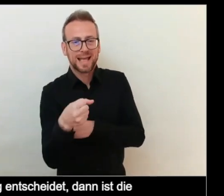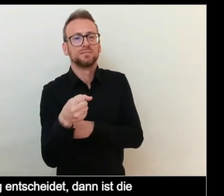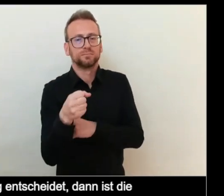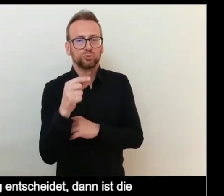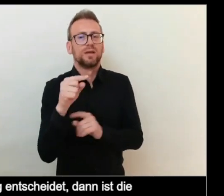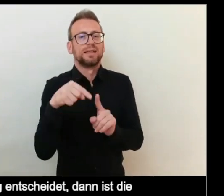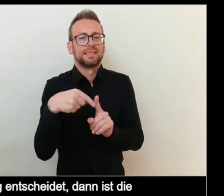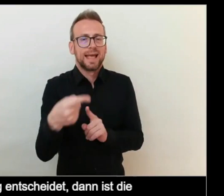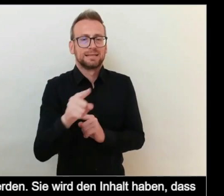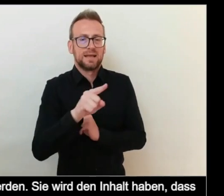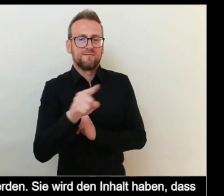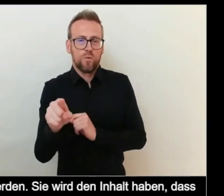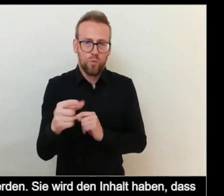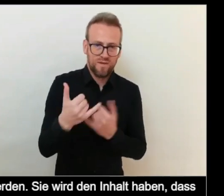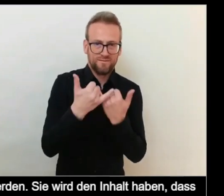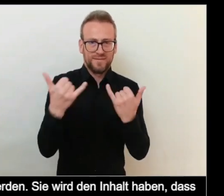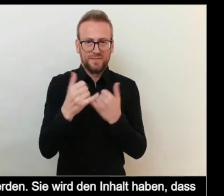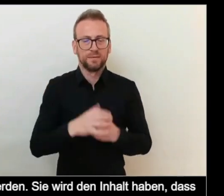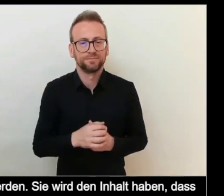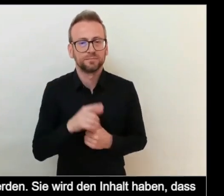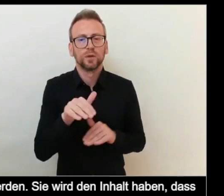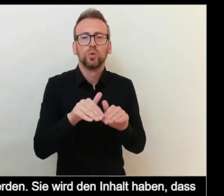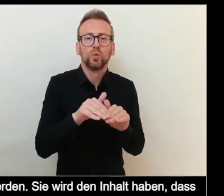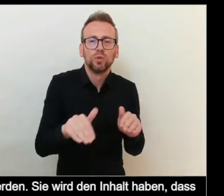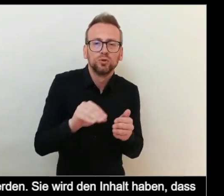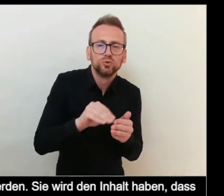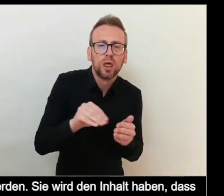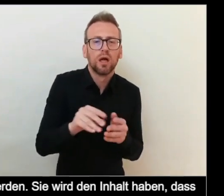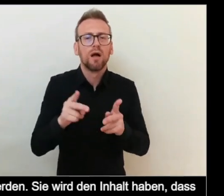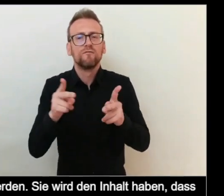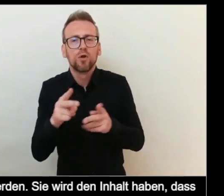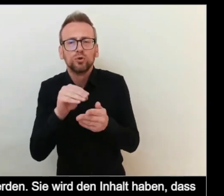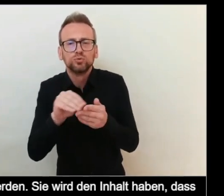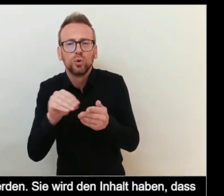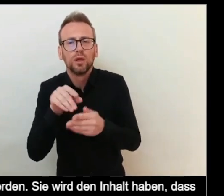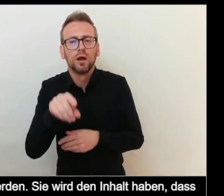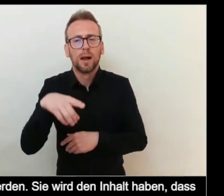in der 5. und 6. Klasse ebenfalls, weil dort auch PCR-Testungen stattfinden.